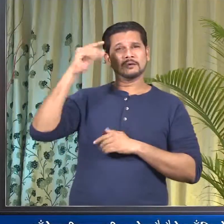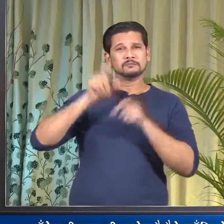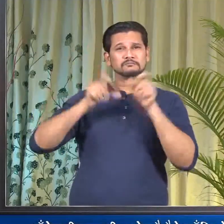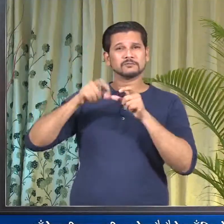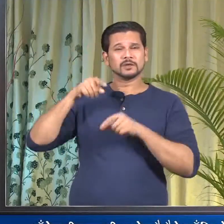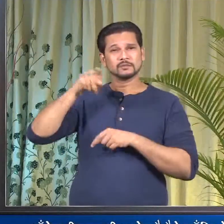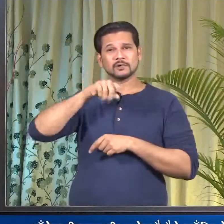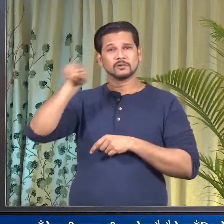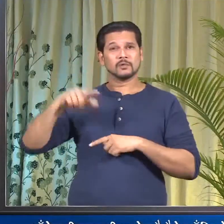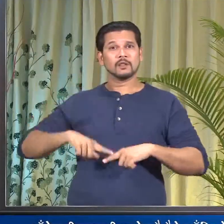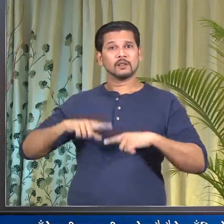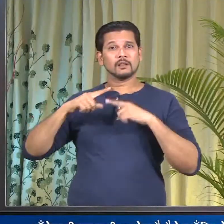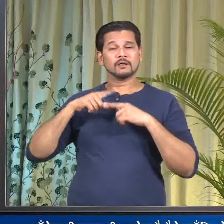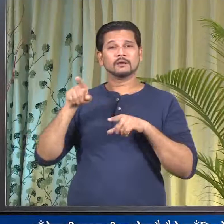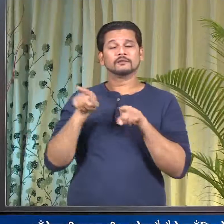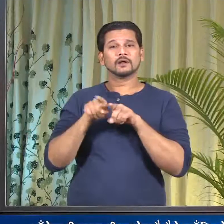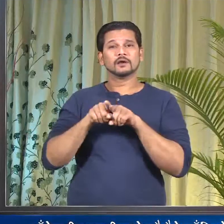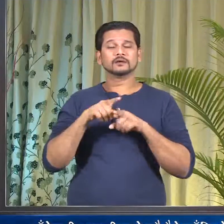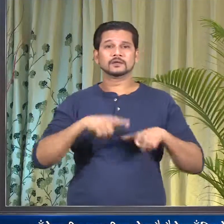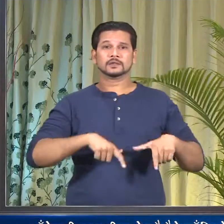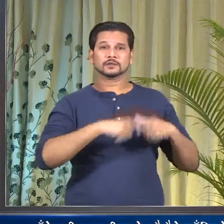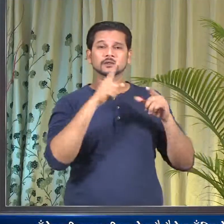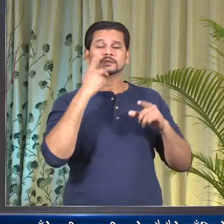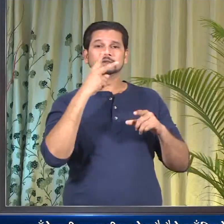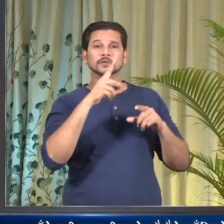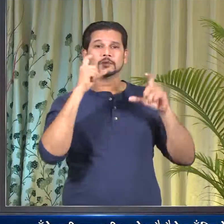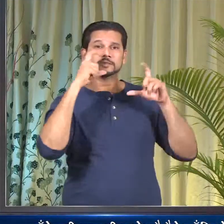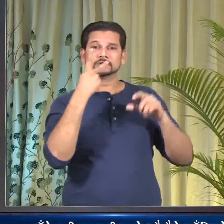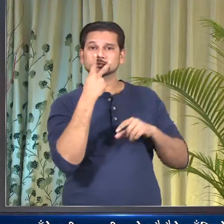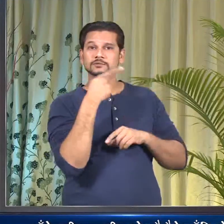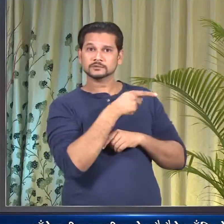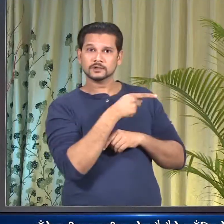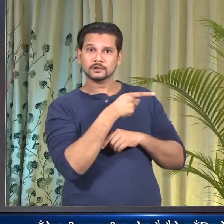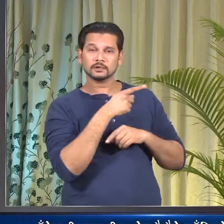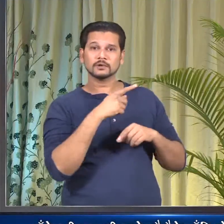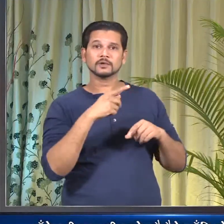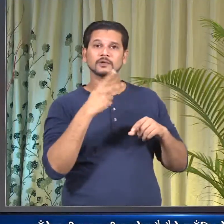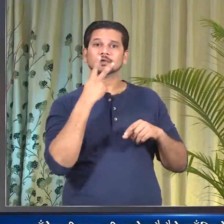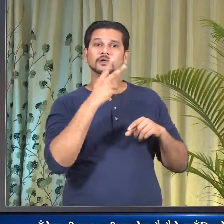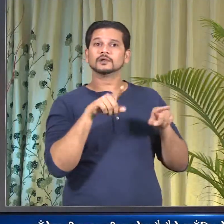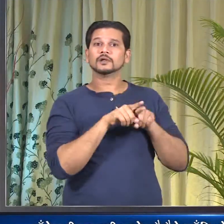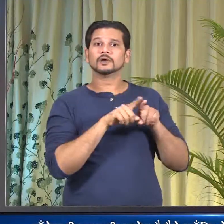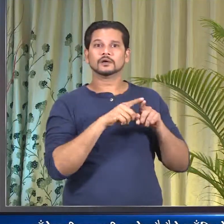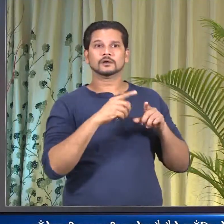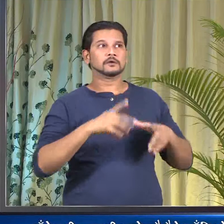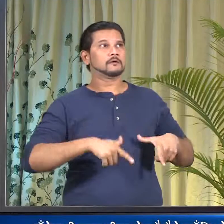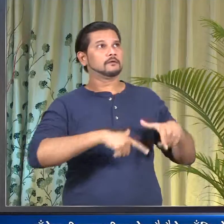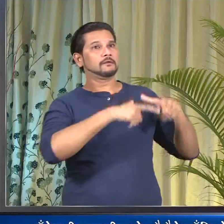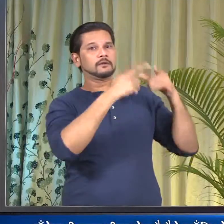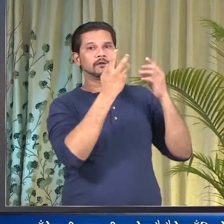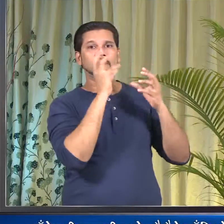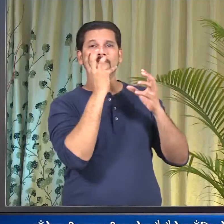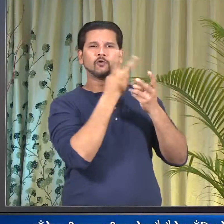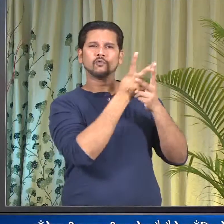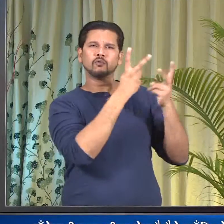ऐसा ही उनका जीवन होता है, जैसे यहाँ चित्र में दिखाया है, कि एक पेड़ जब फलों से लगता